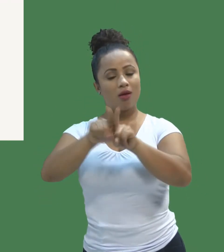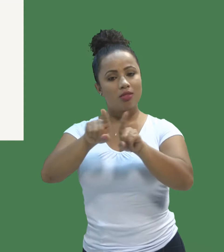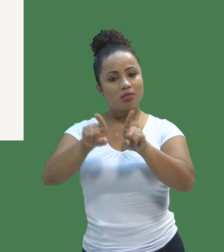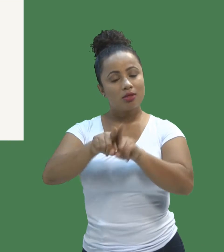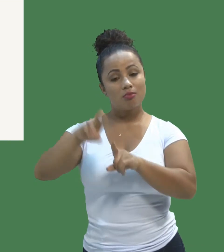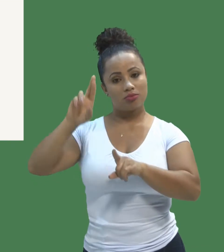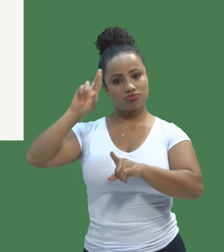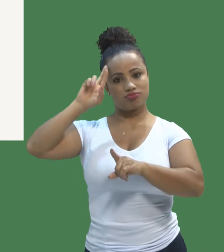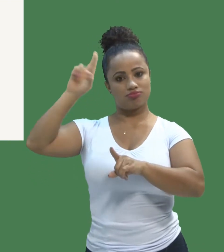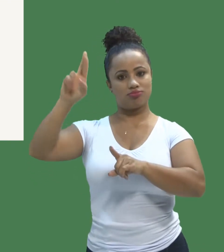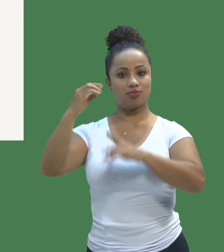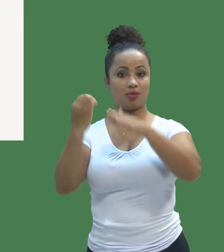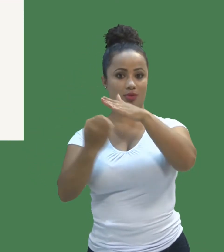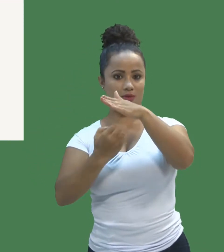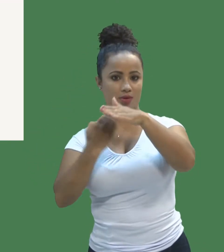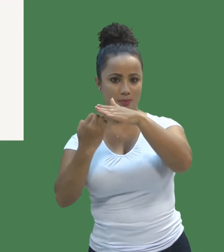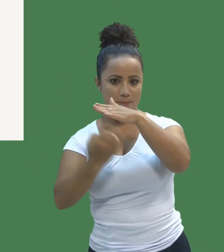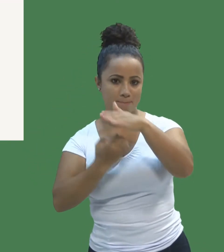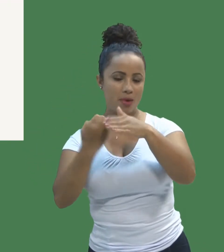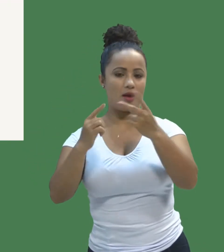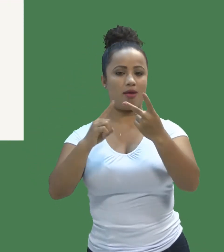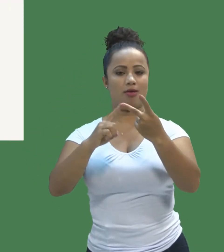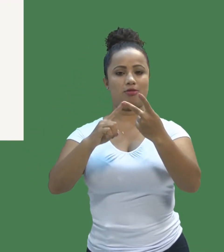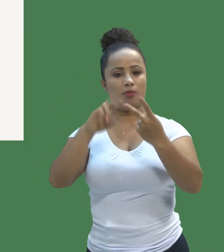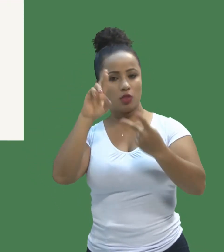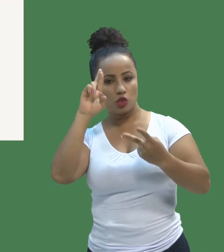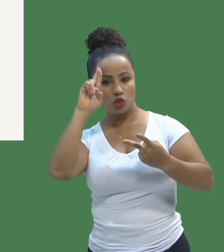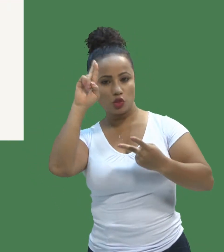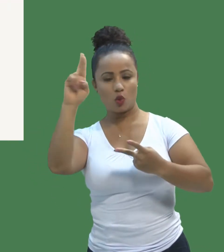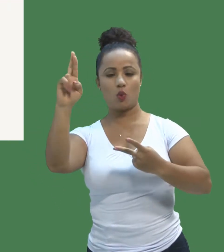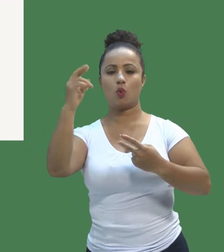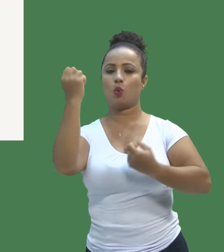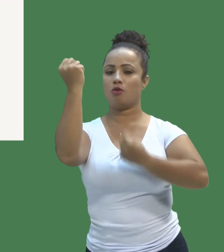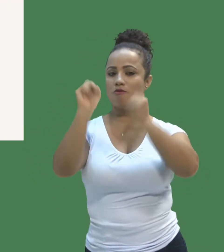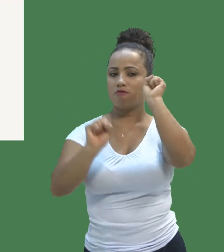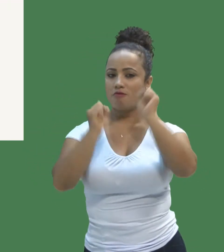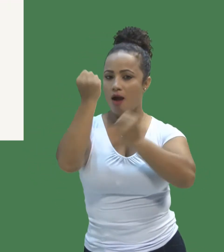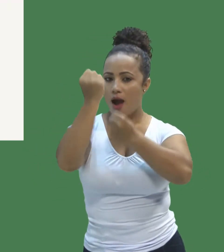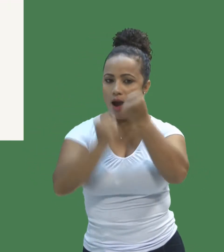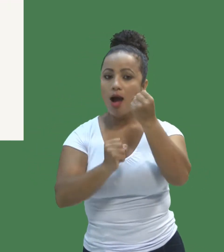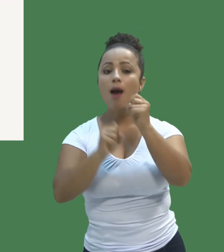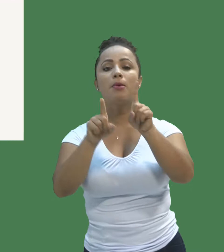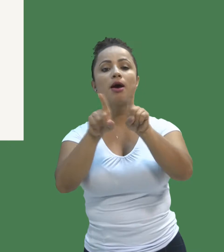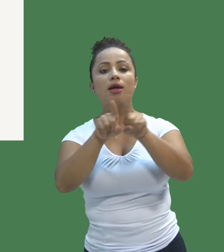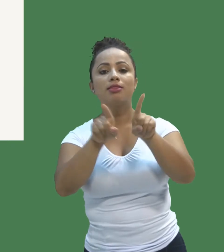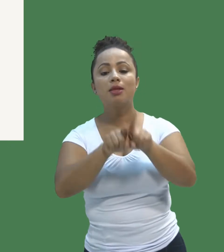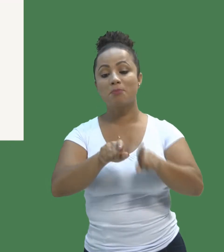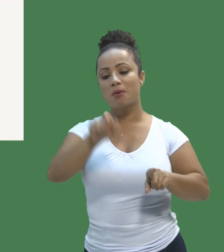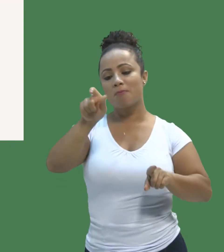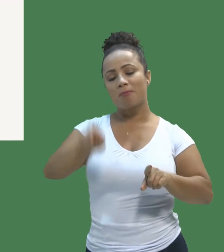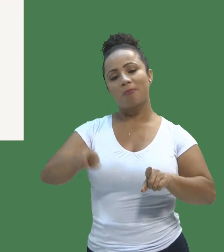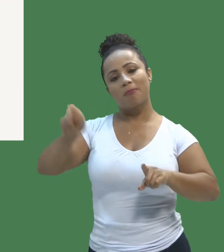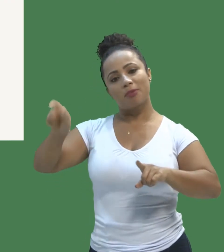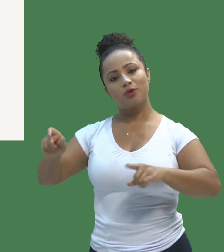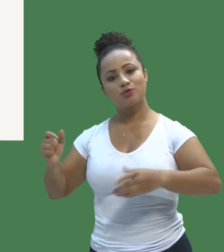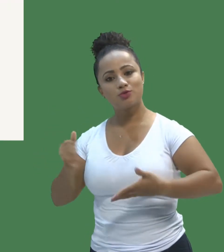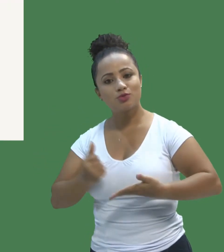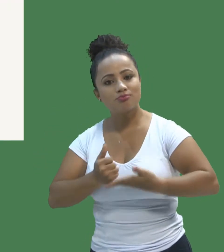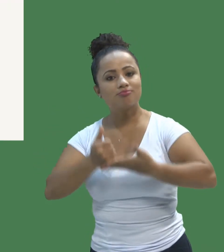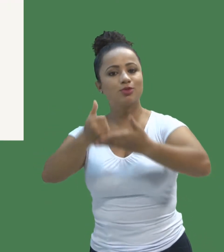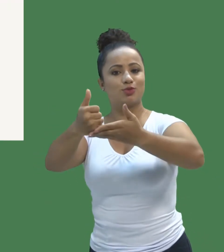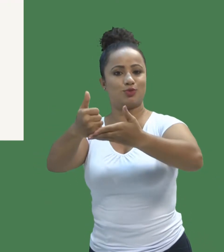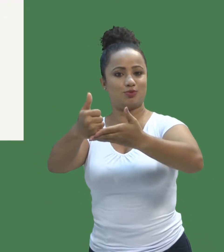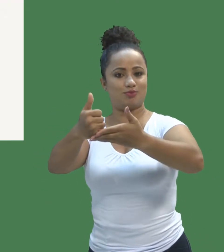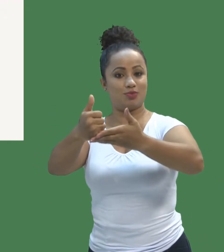seus governantes, bem como pelos donos dos meios de produção, os empresários e